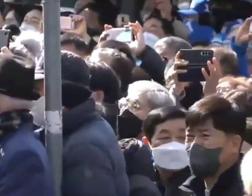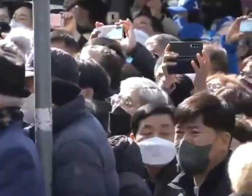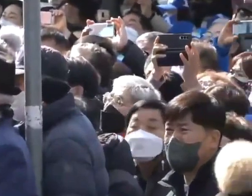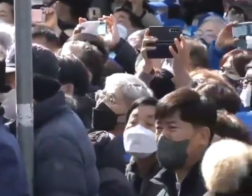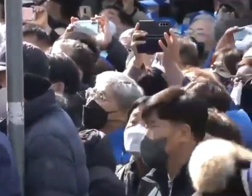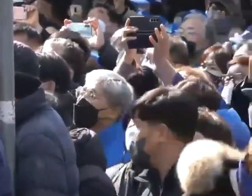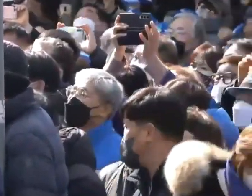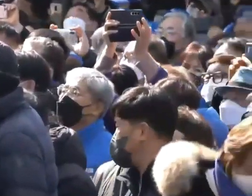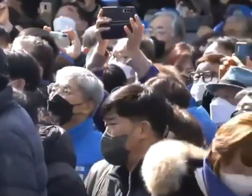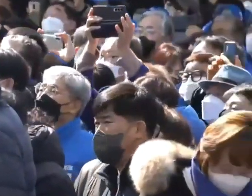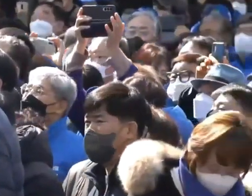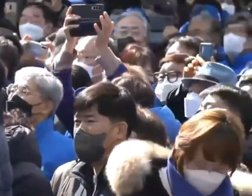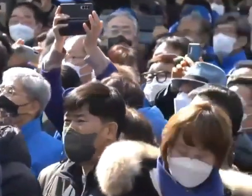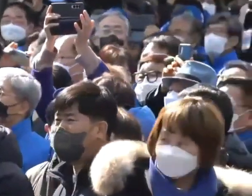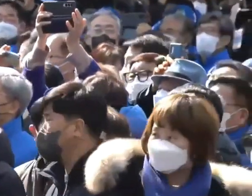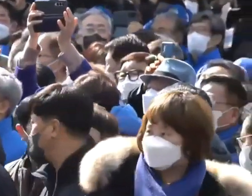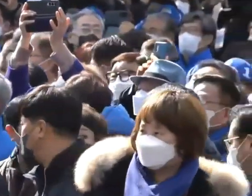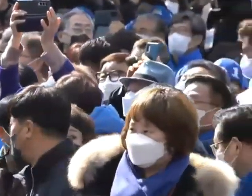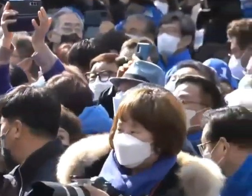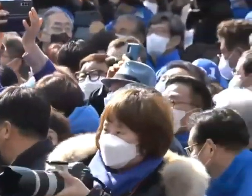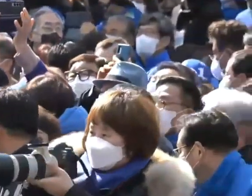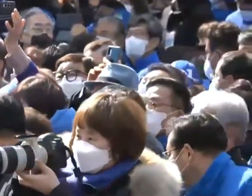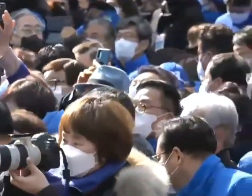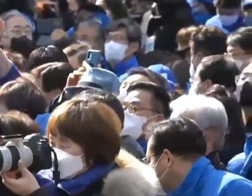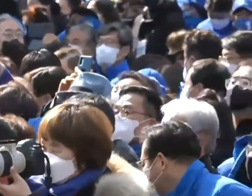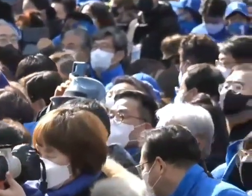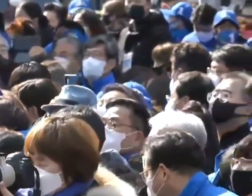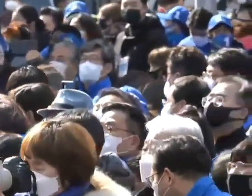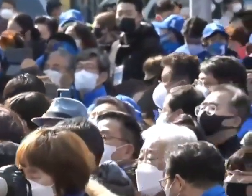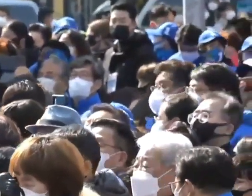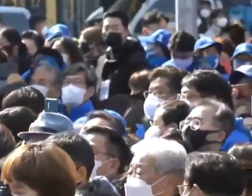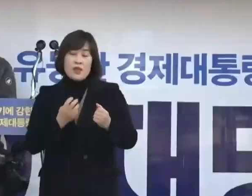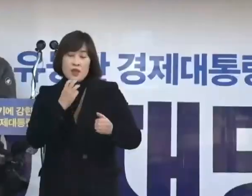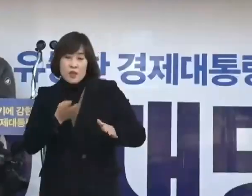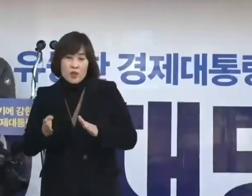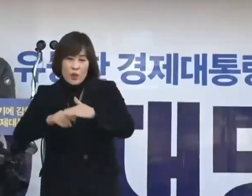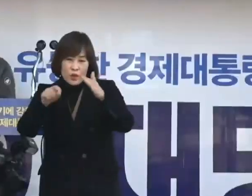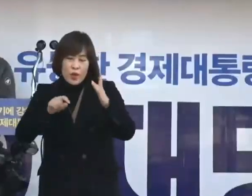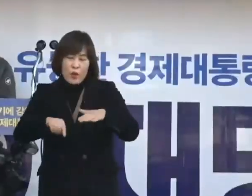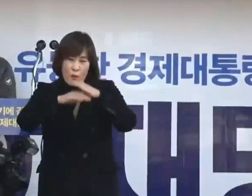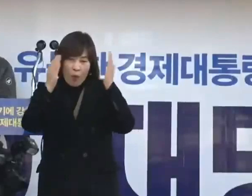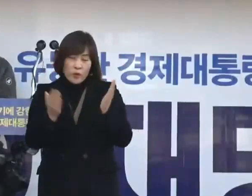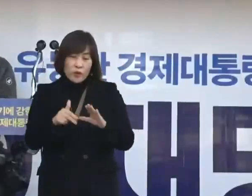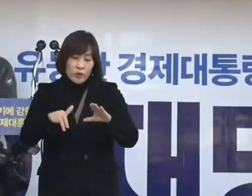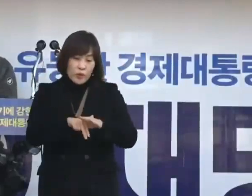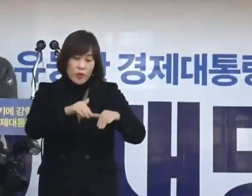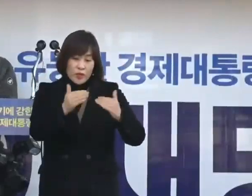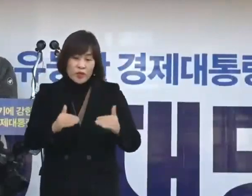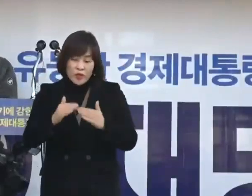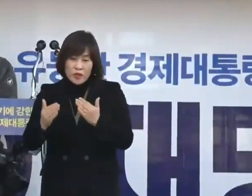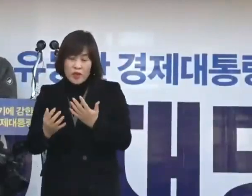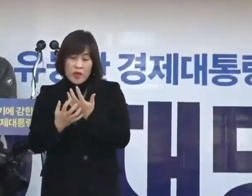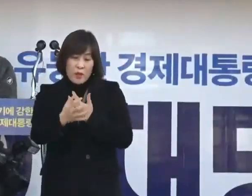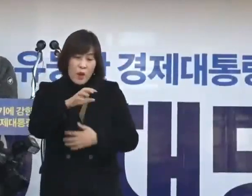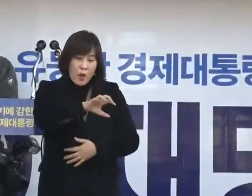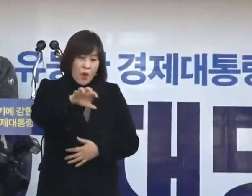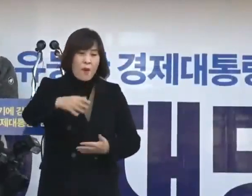이재명! 엄청난 위험을 무릅쓰고 도내의 모든 종교시설을,